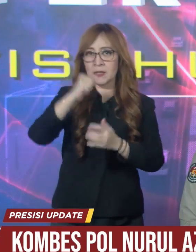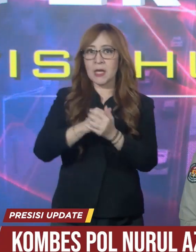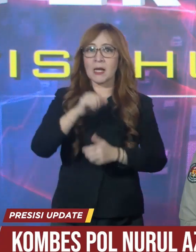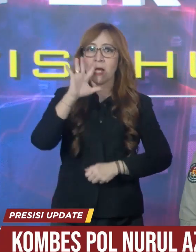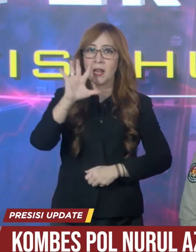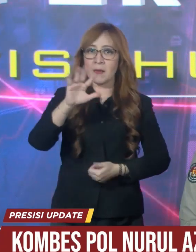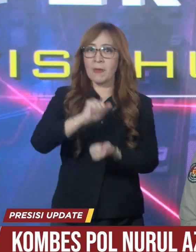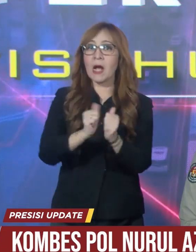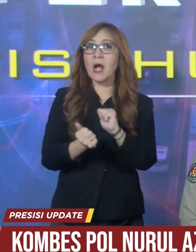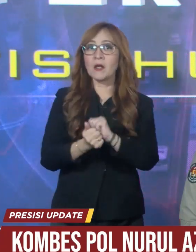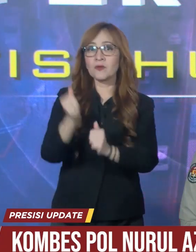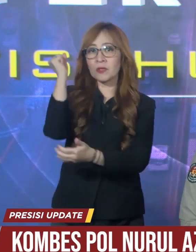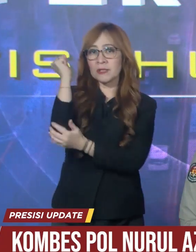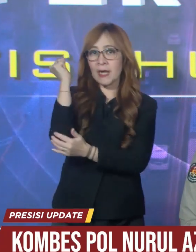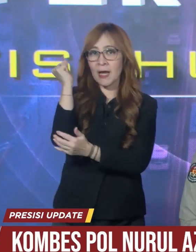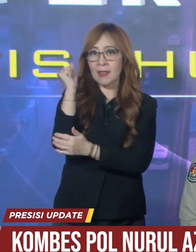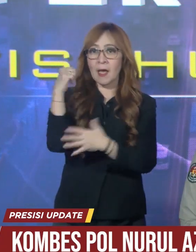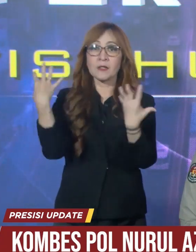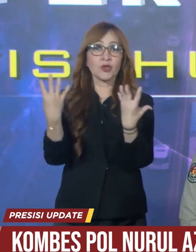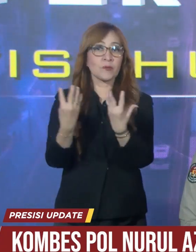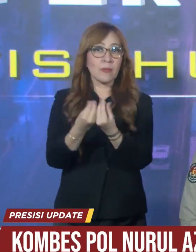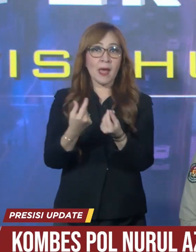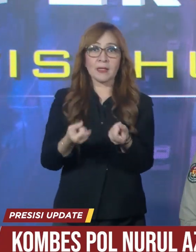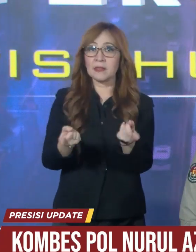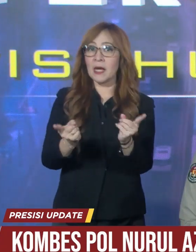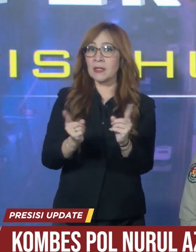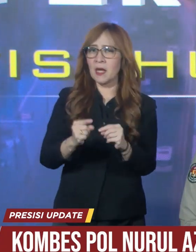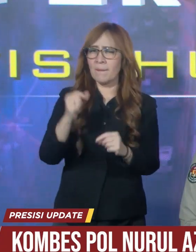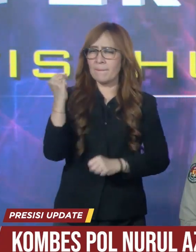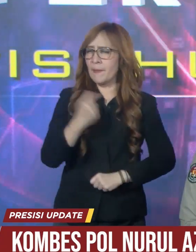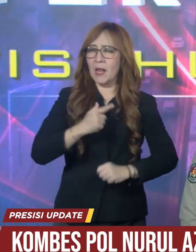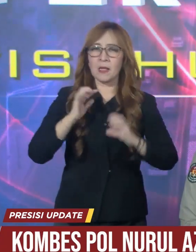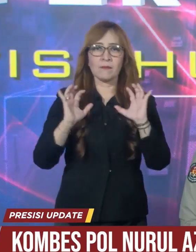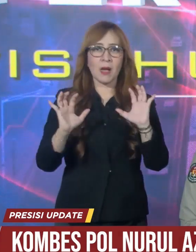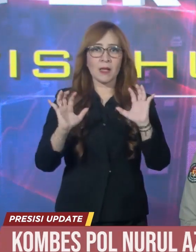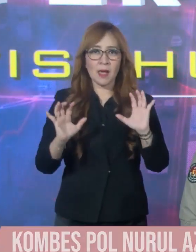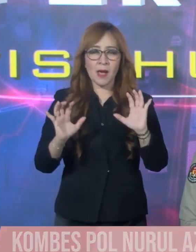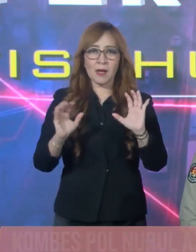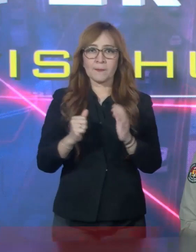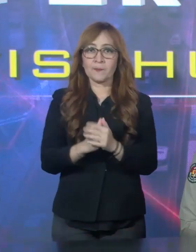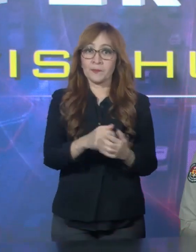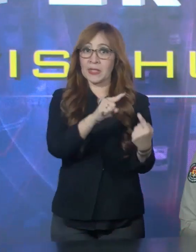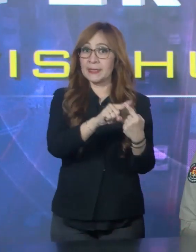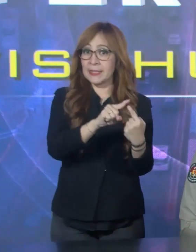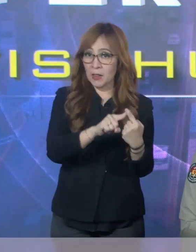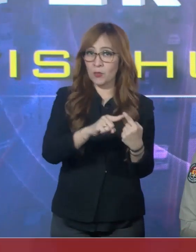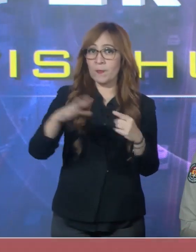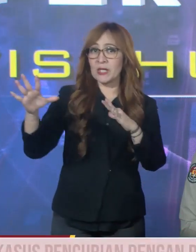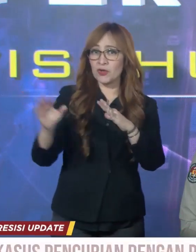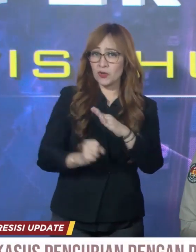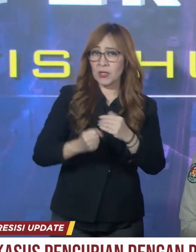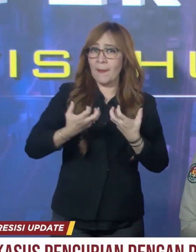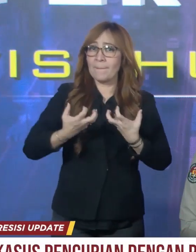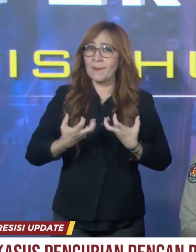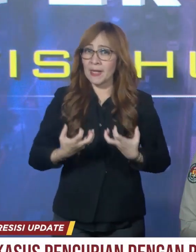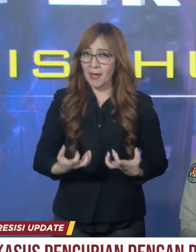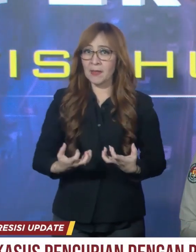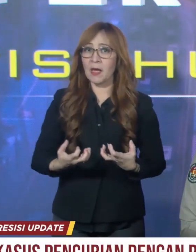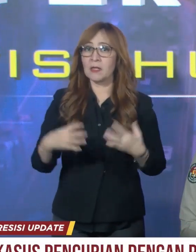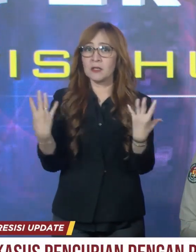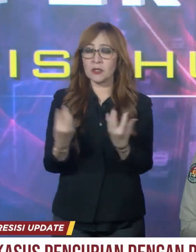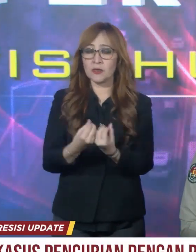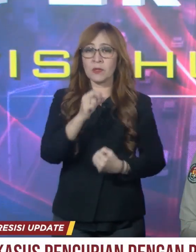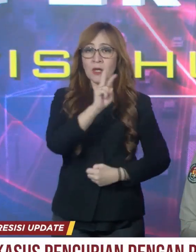terdapat 5 kasus kejahatan yang jumlah kejadiannya tertinggi, antara lain pencurian dengan